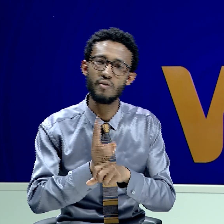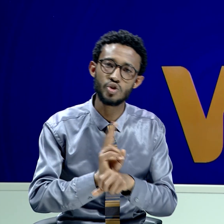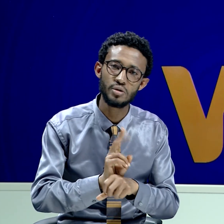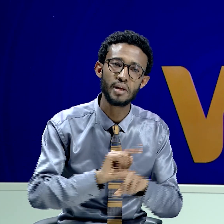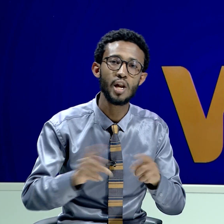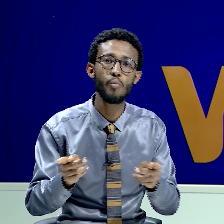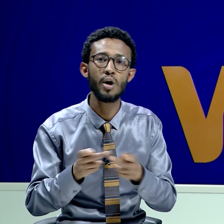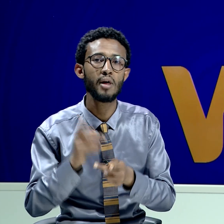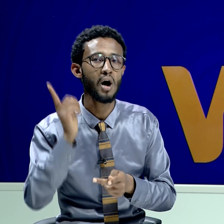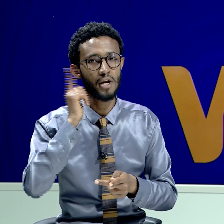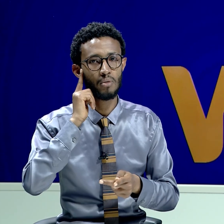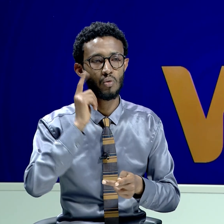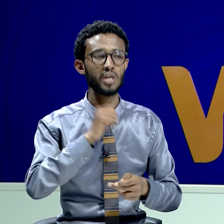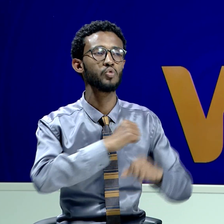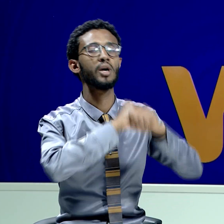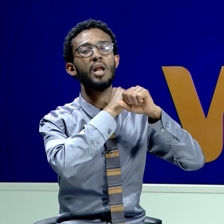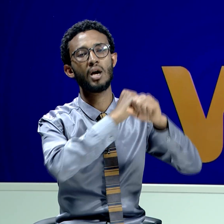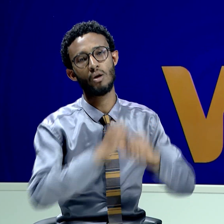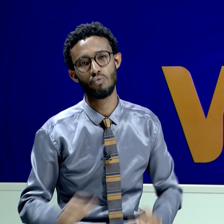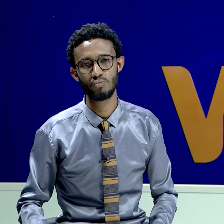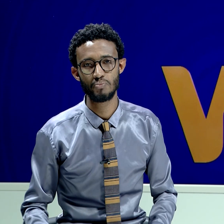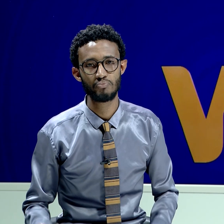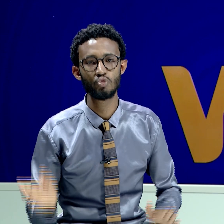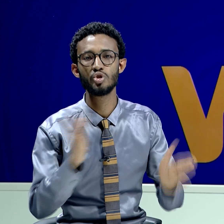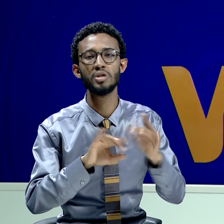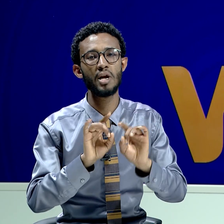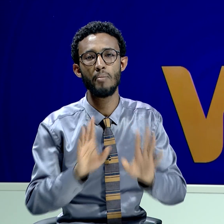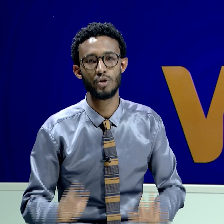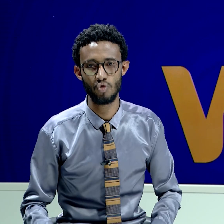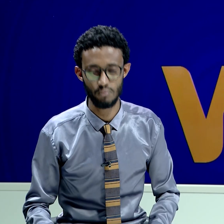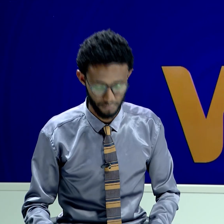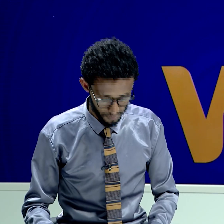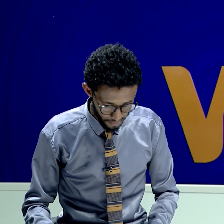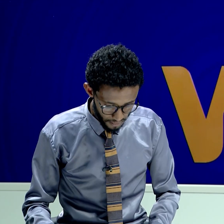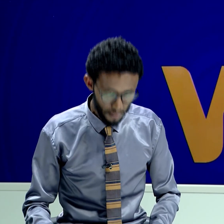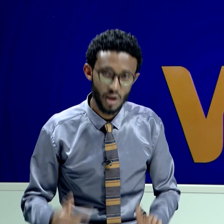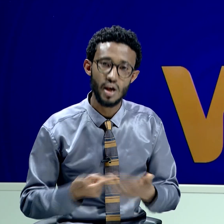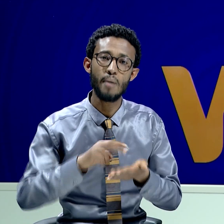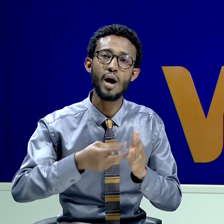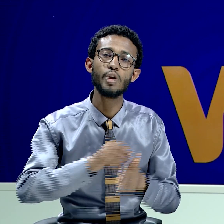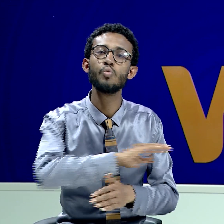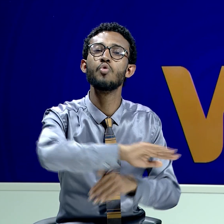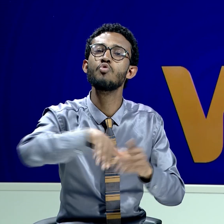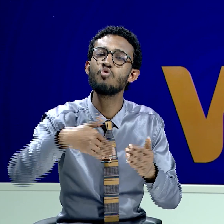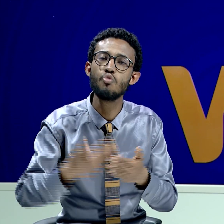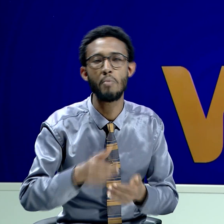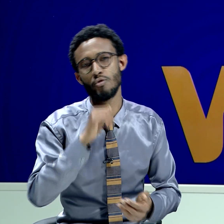كتلفزيون كتلفزيون أدمت وراساتوني كالا كالالو زم تشغر يلا باتشوم إيه مايلت فلو ما